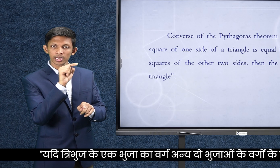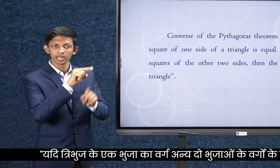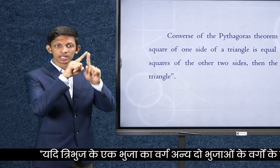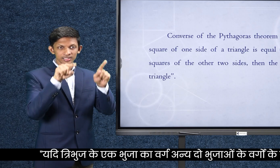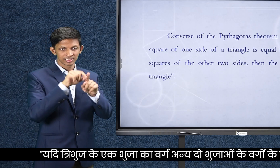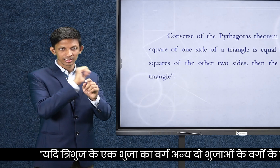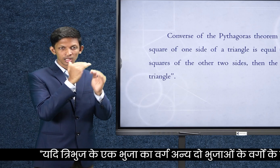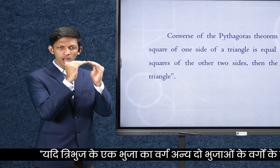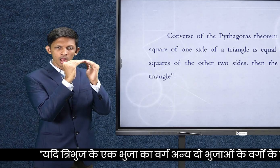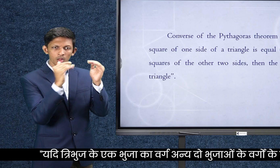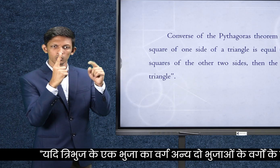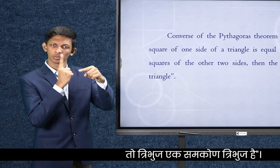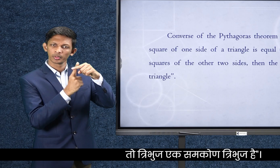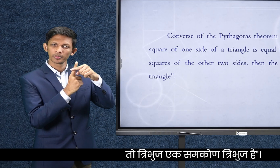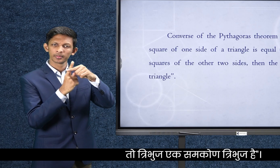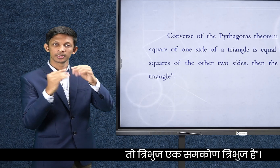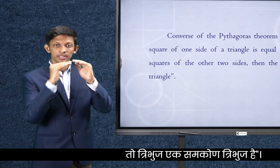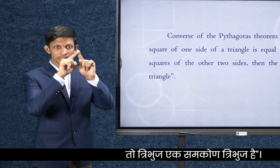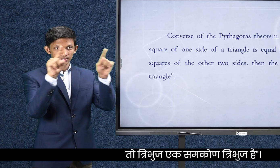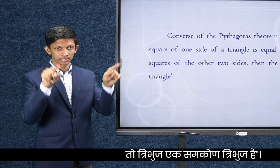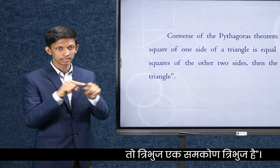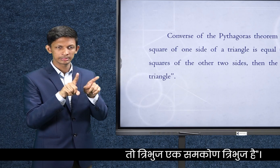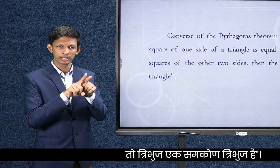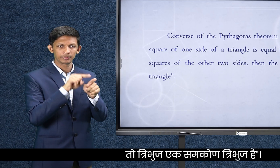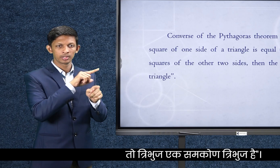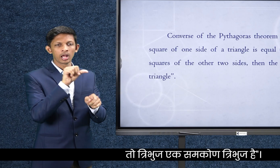है, तो त्रिभुज एक समकोण त्रिभुज है।